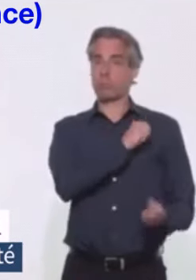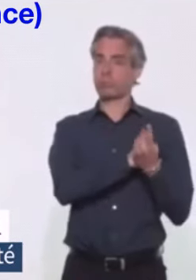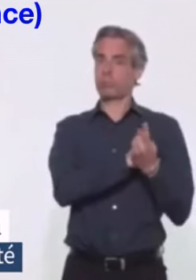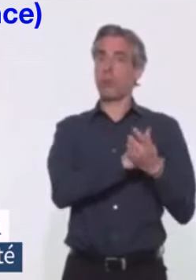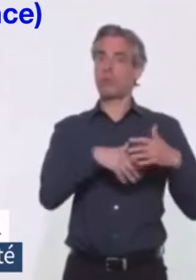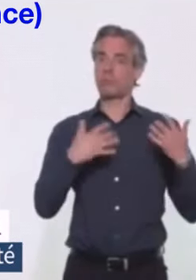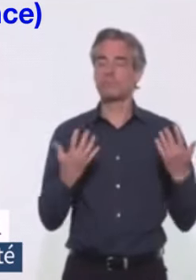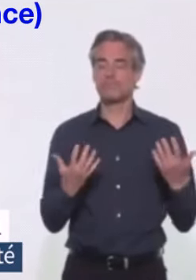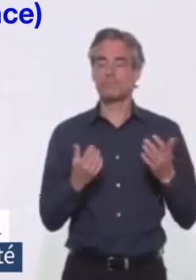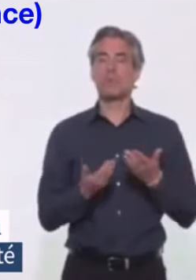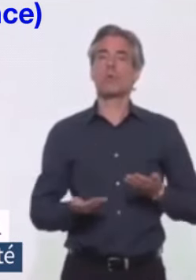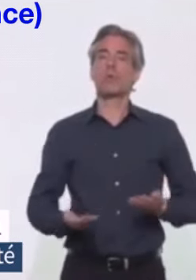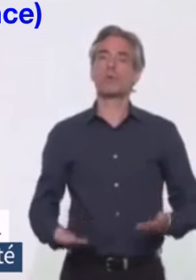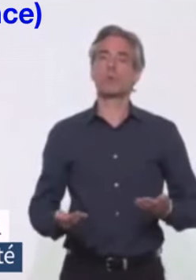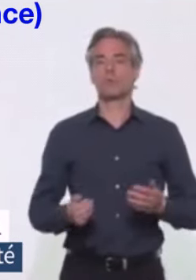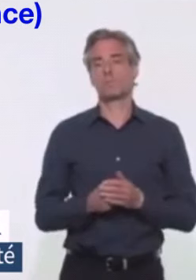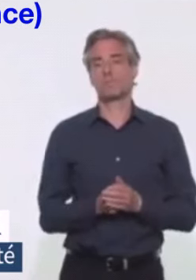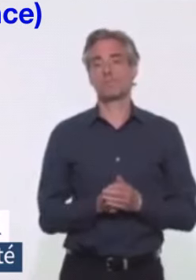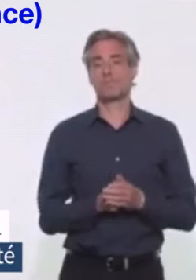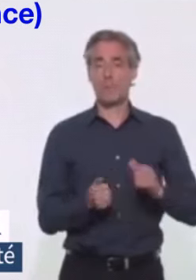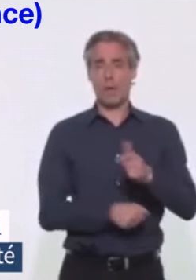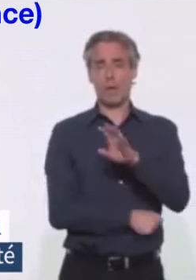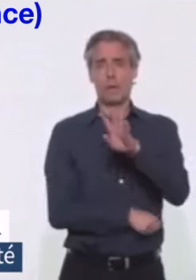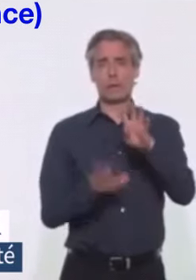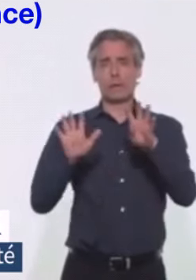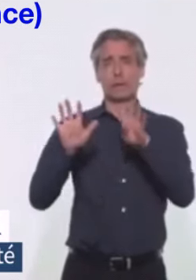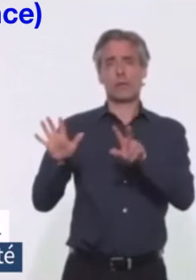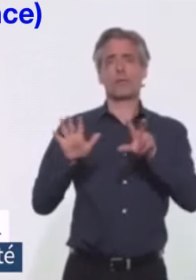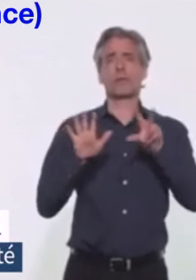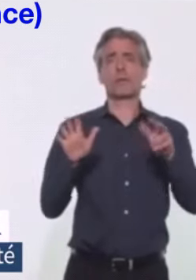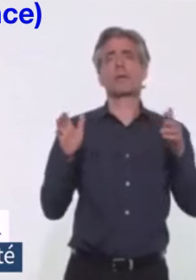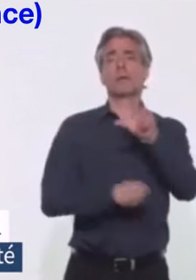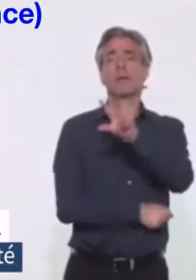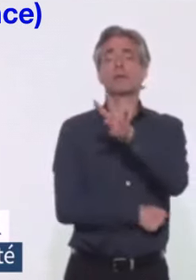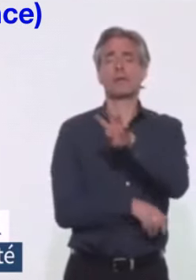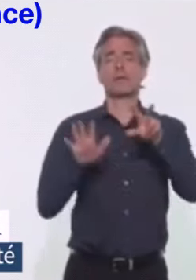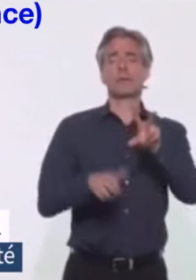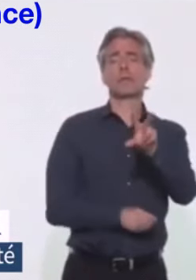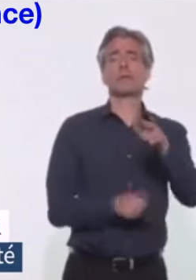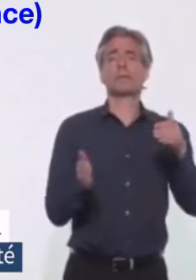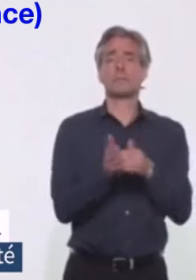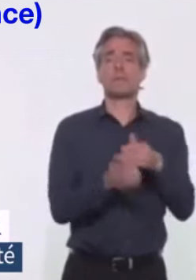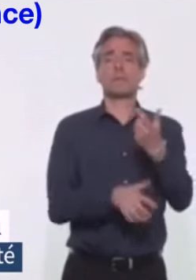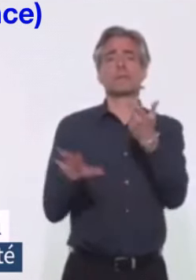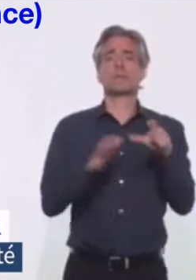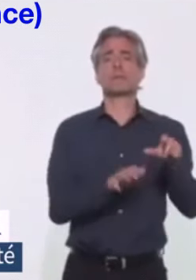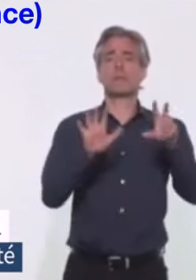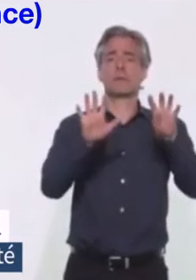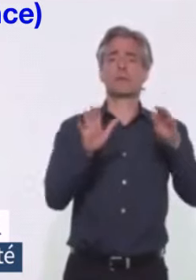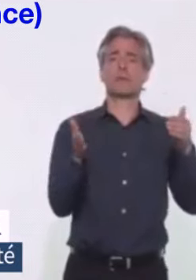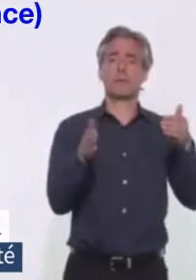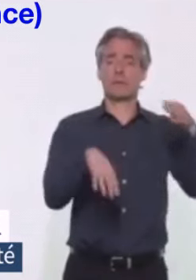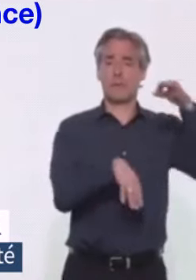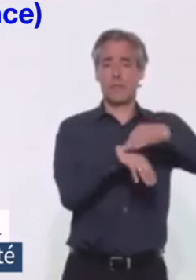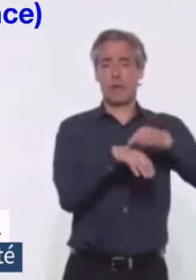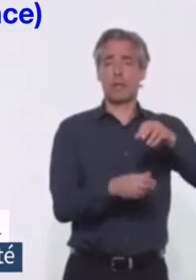qui aujourd'hui a touché plus de 93 790 cas confirmés par test PCR, soit